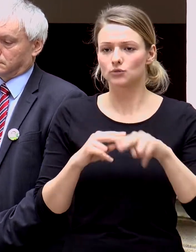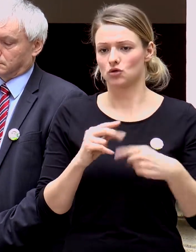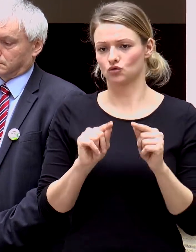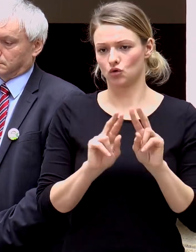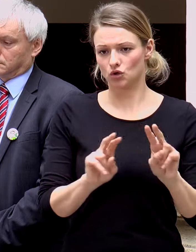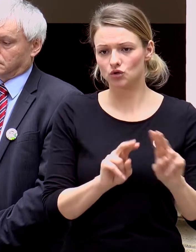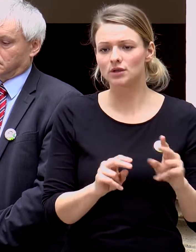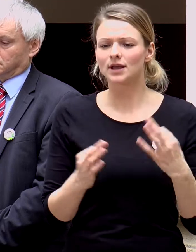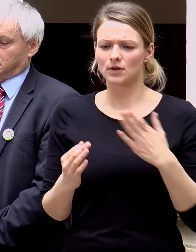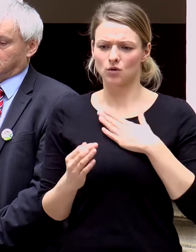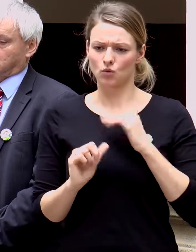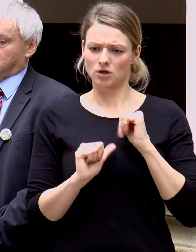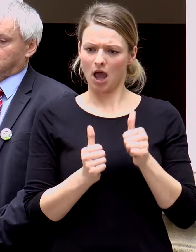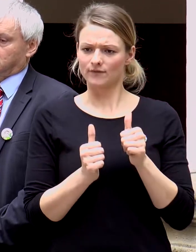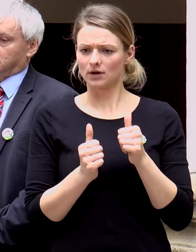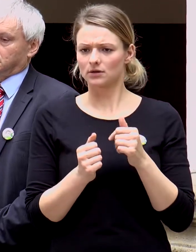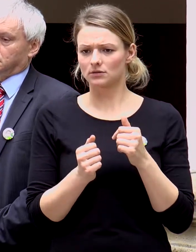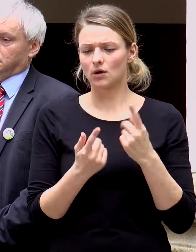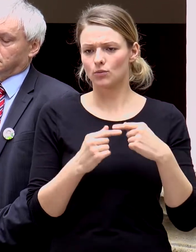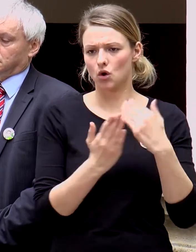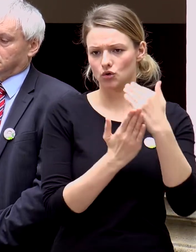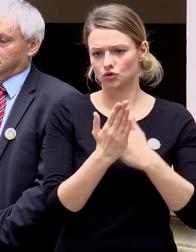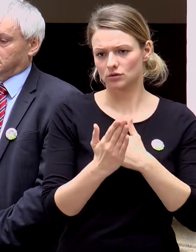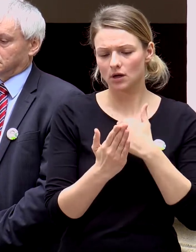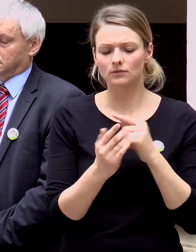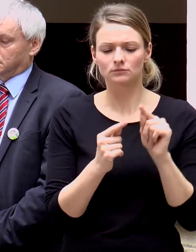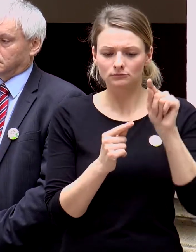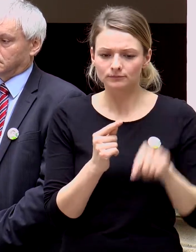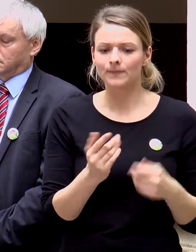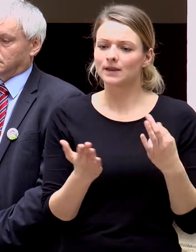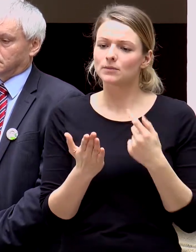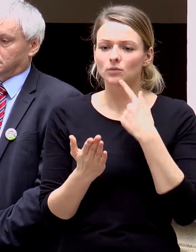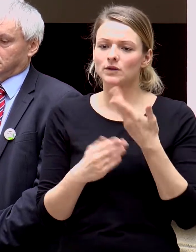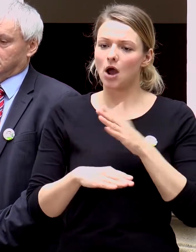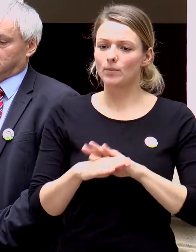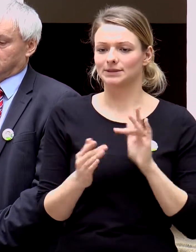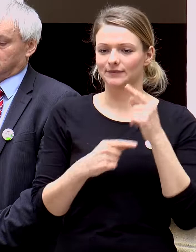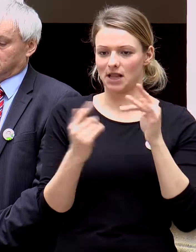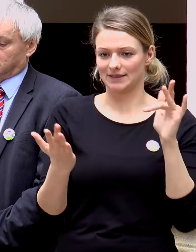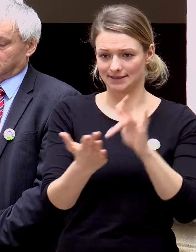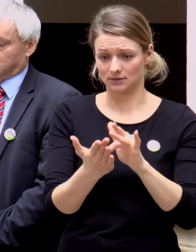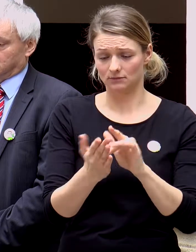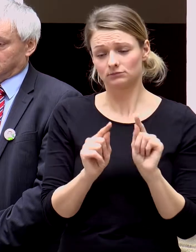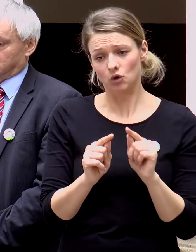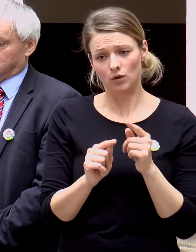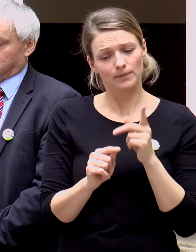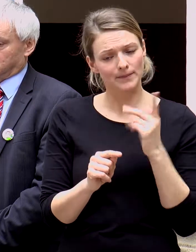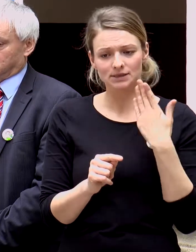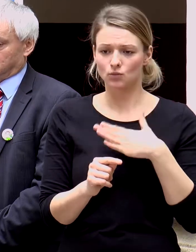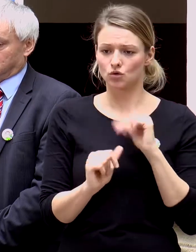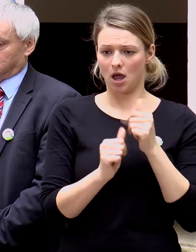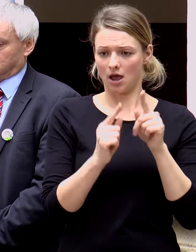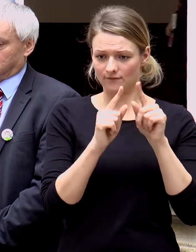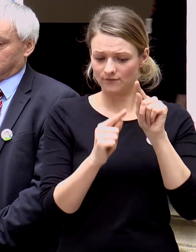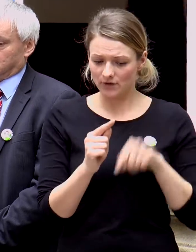náš pozměňovací návrh, který se týká obecných vzdělávacích cílů. Dámy a pánové,